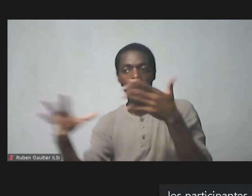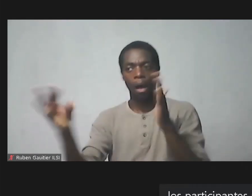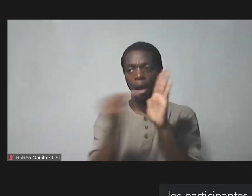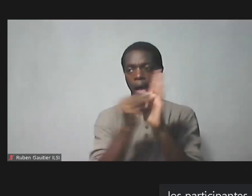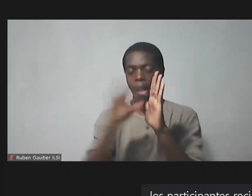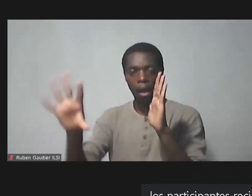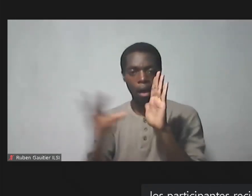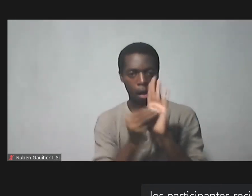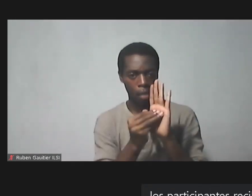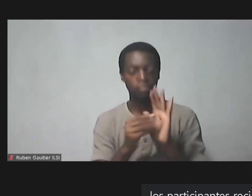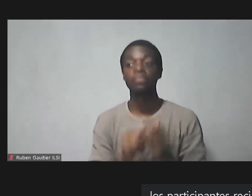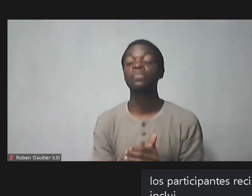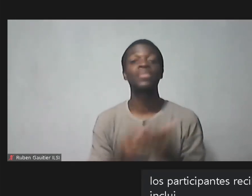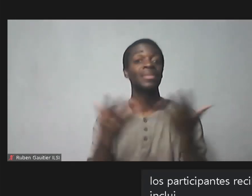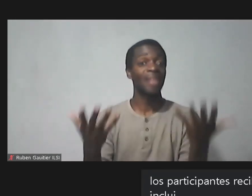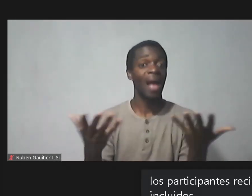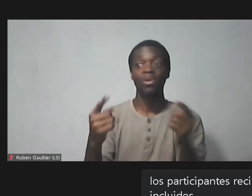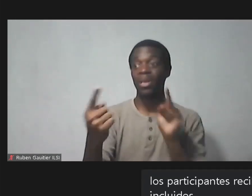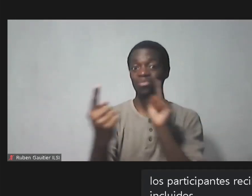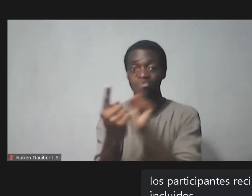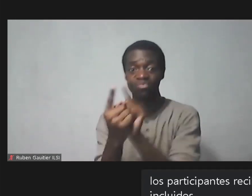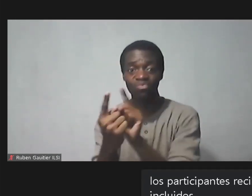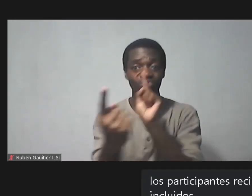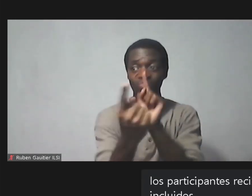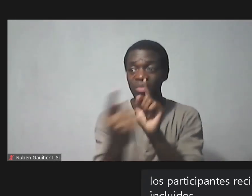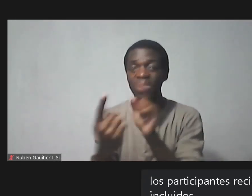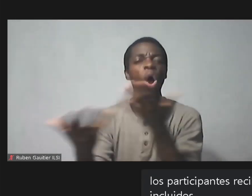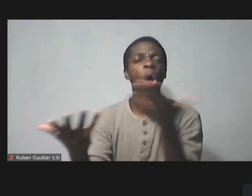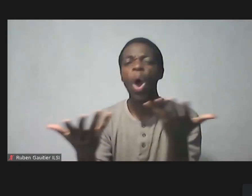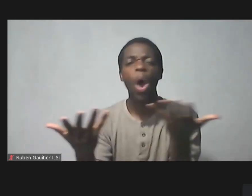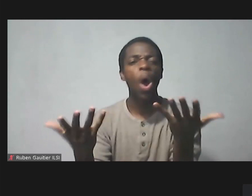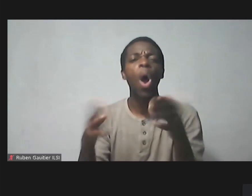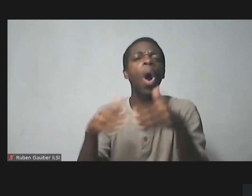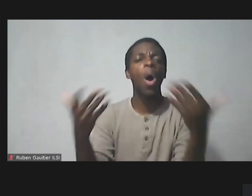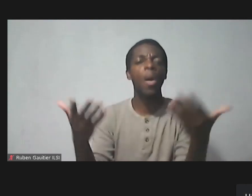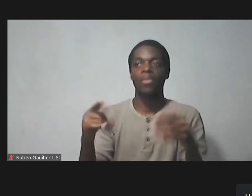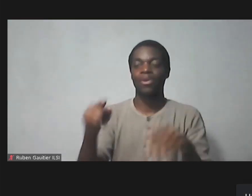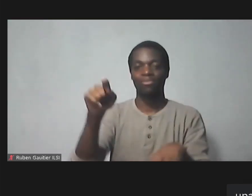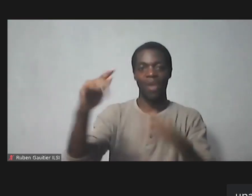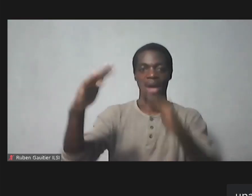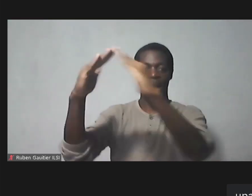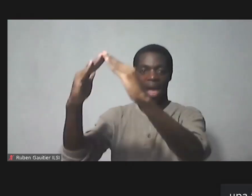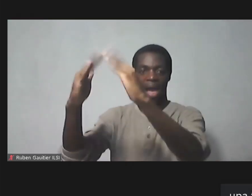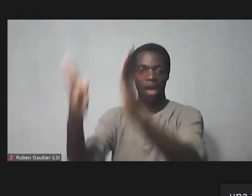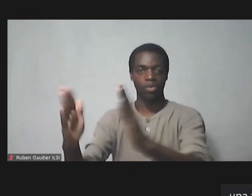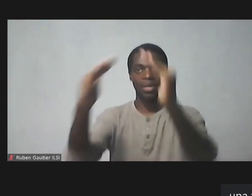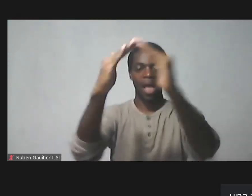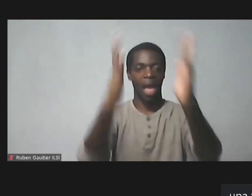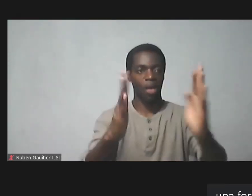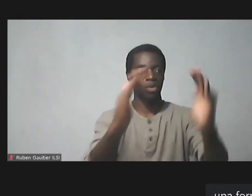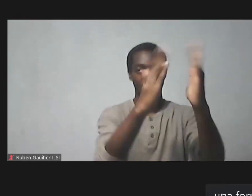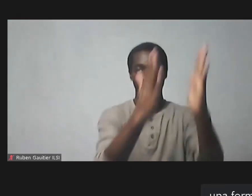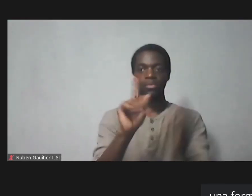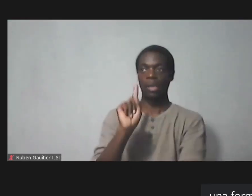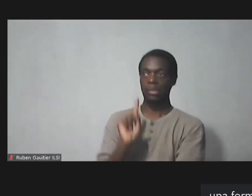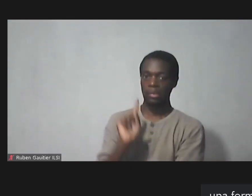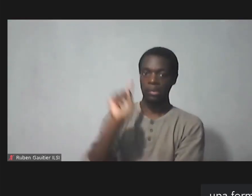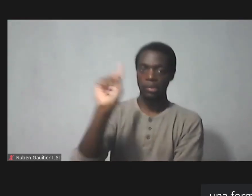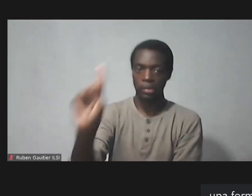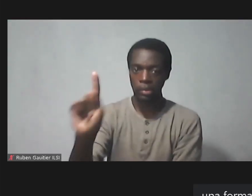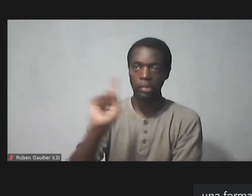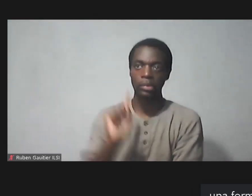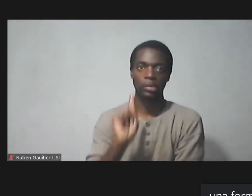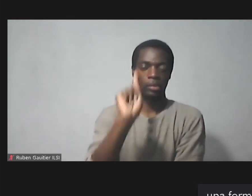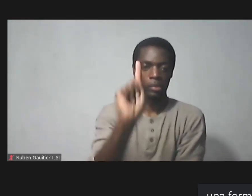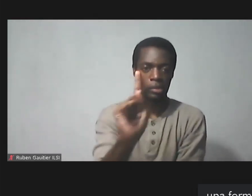datos incluyen el móvil de puerta a puerta que mide la temperatura de las personas en hogares o el